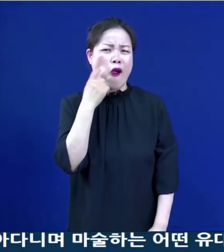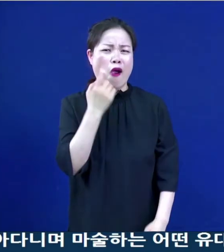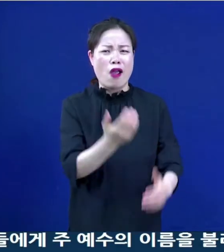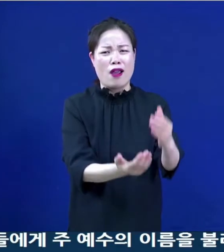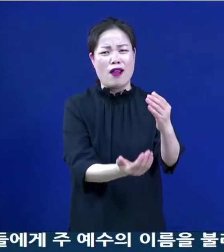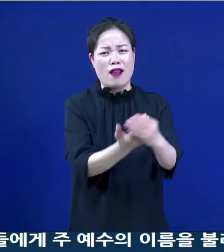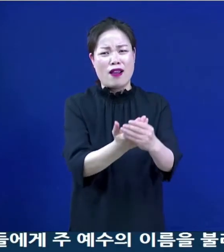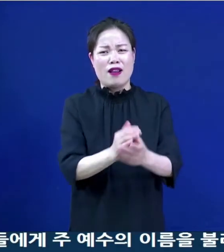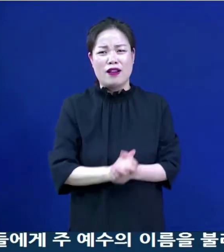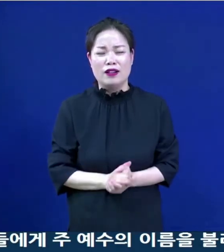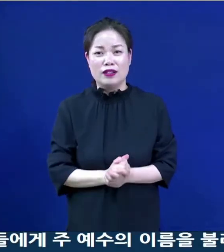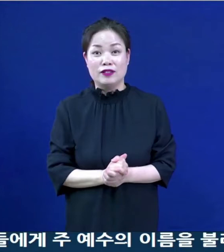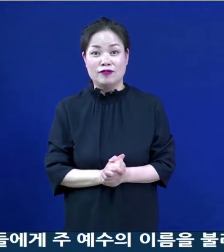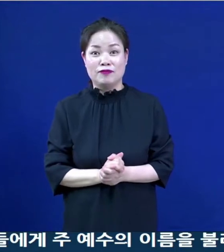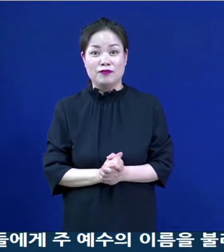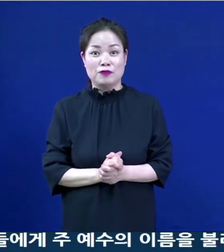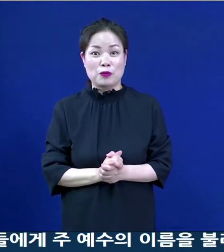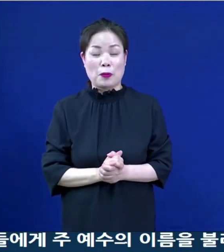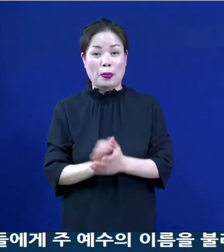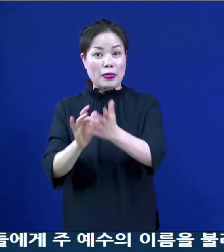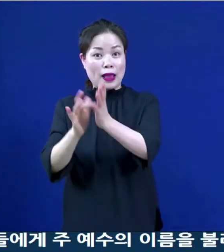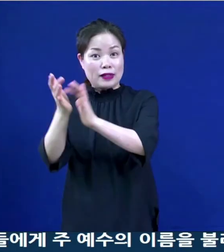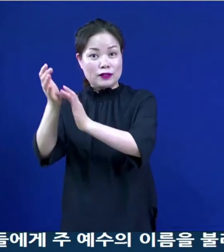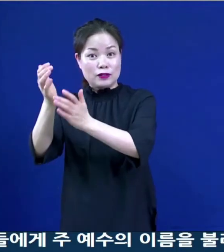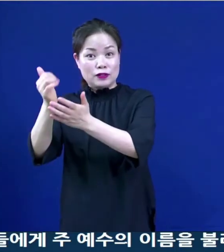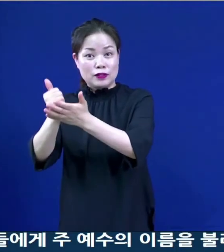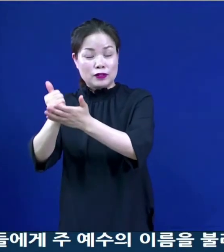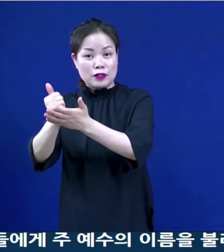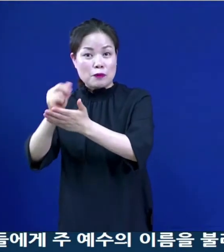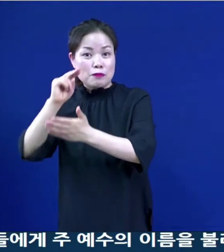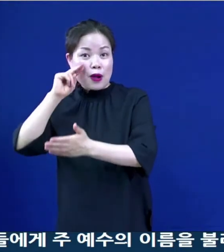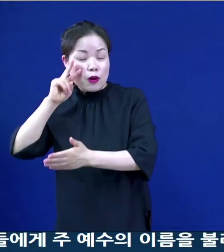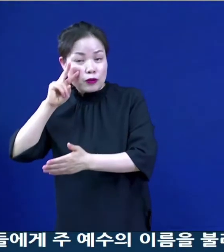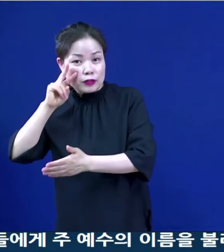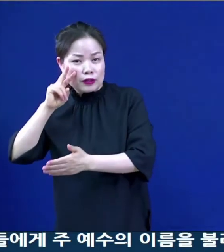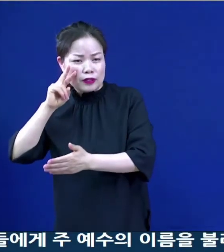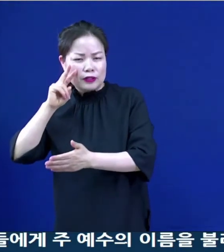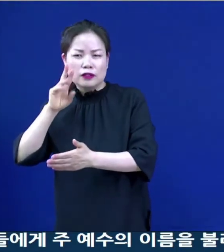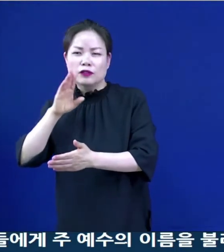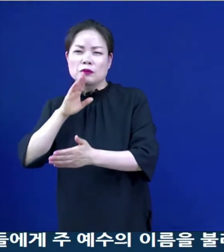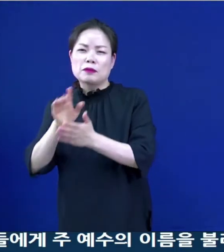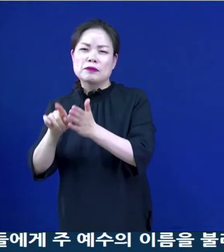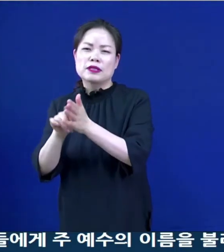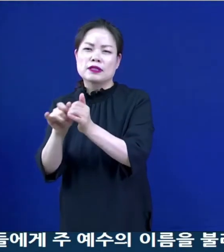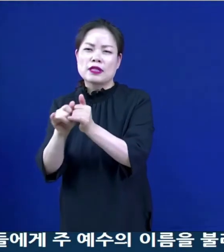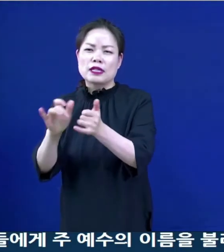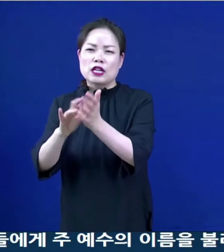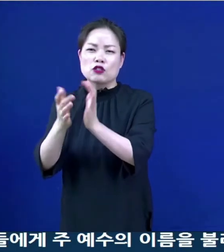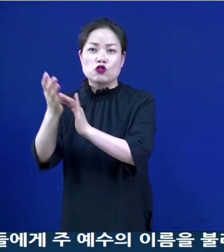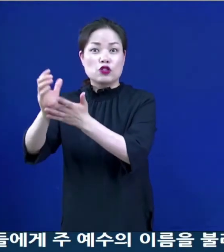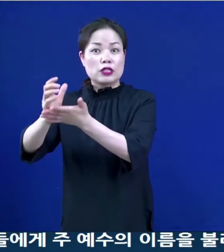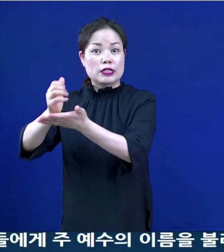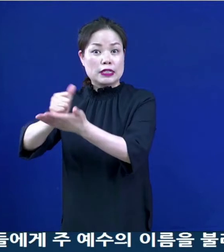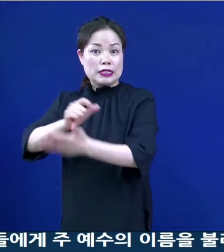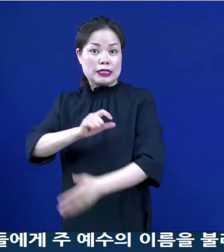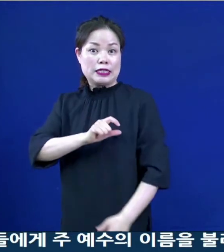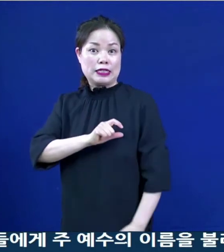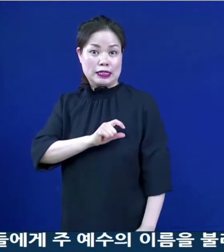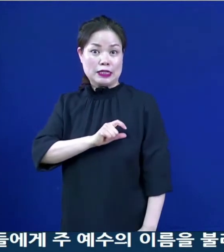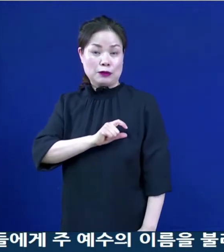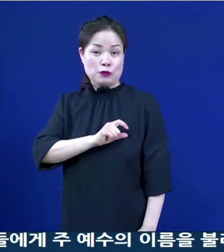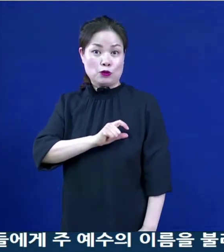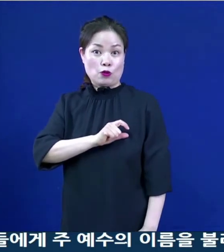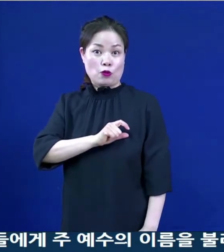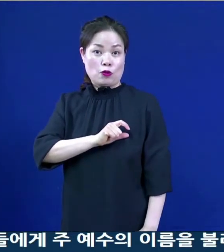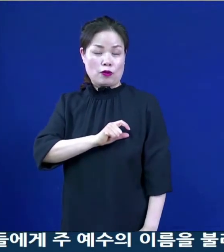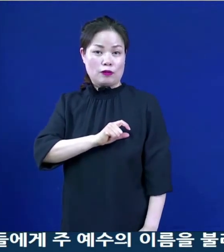시작한 겁니다. 아마 이런 것 같아요. 바울이나 정말 믿는 사람은 예수 그리스도의 이름으로 이